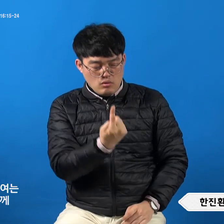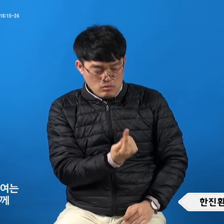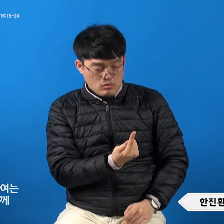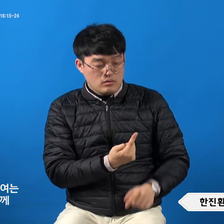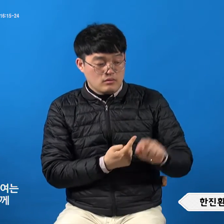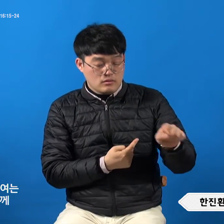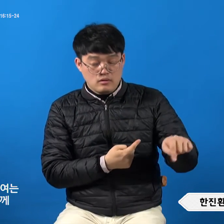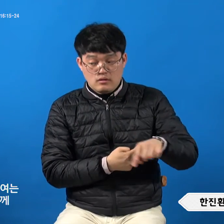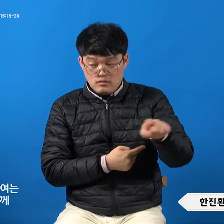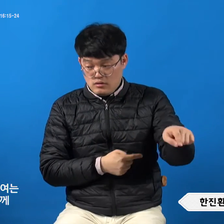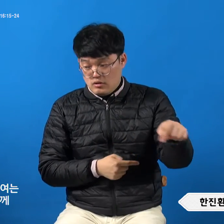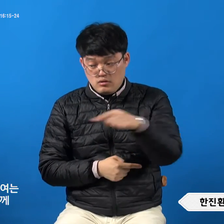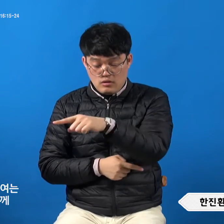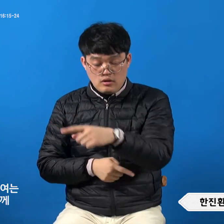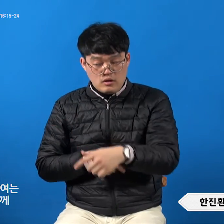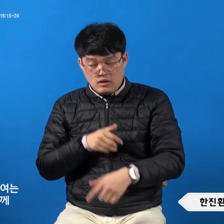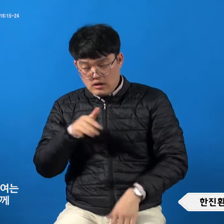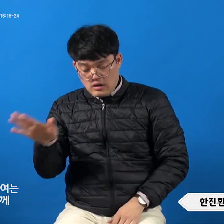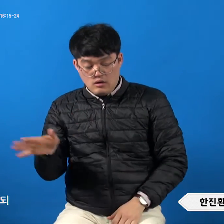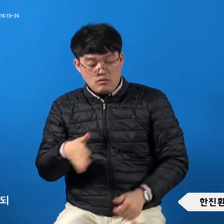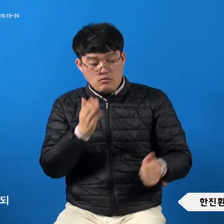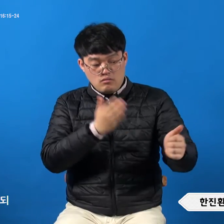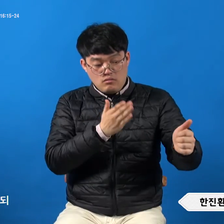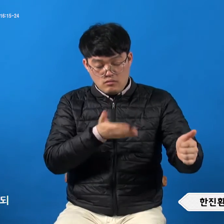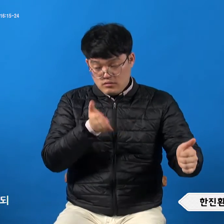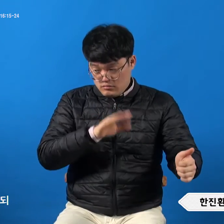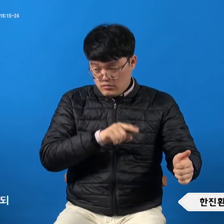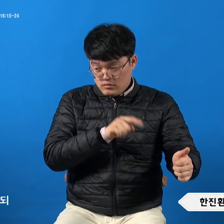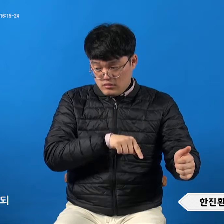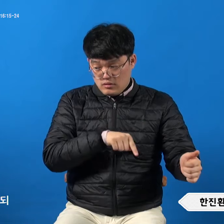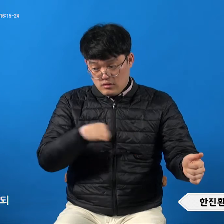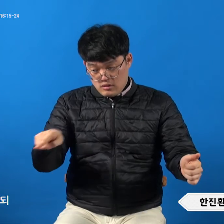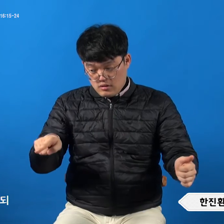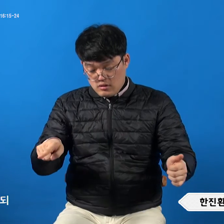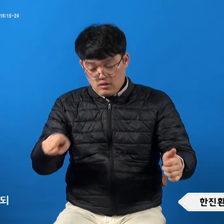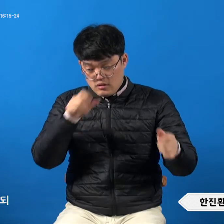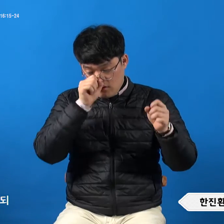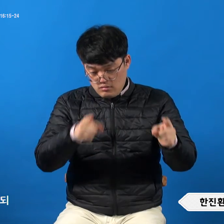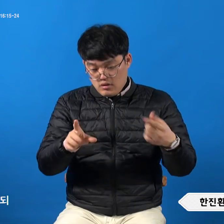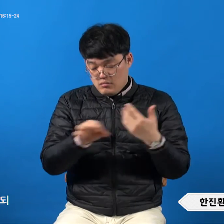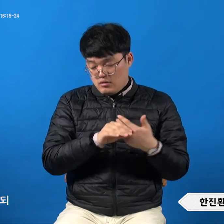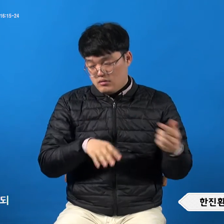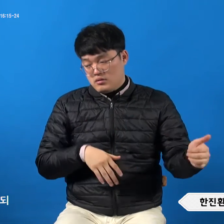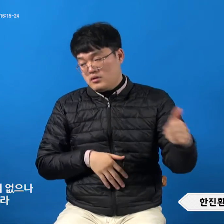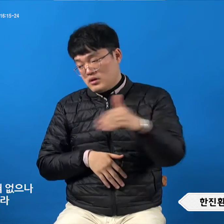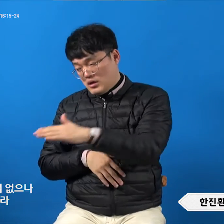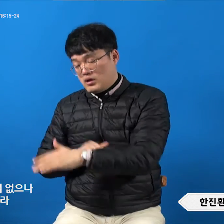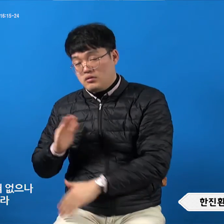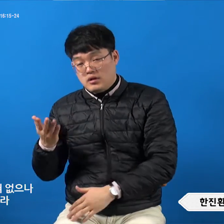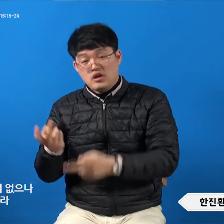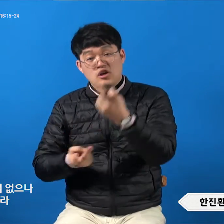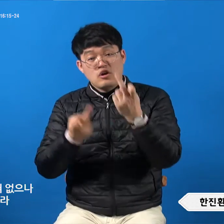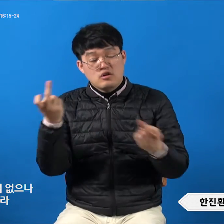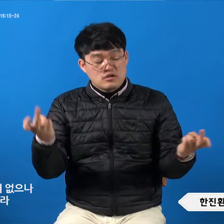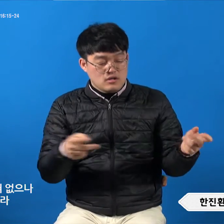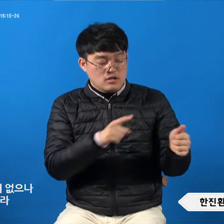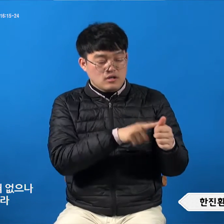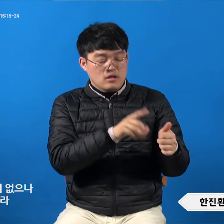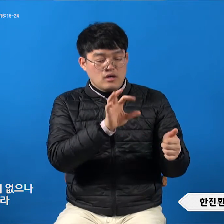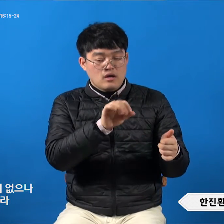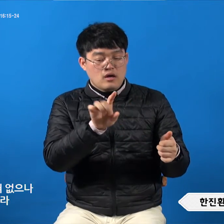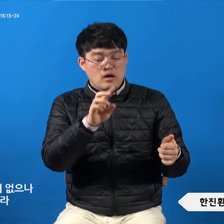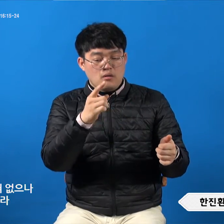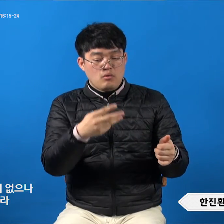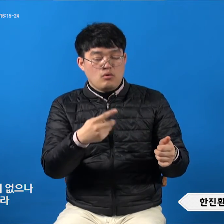가라고 내가 많이 권하였으되 지금은 갈 뜻이 전혀 없으나 기회가 있으면 가리라. 여기 형제 아볼로라